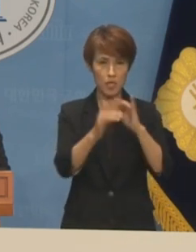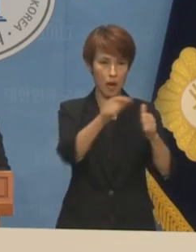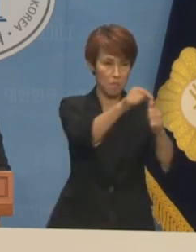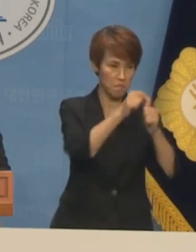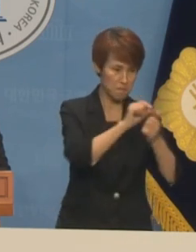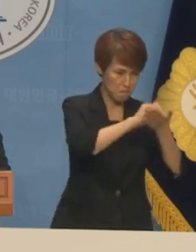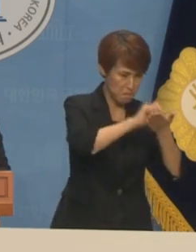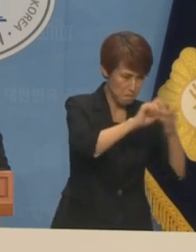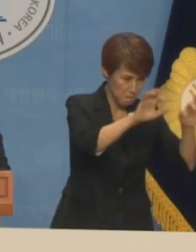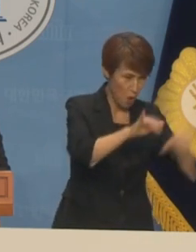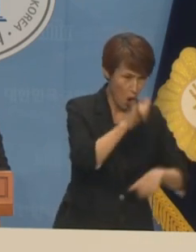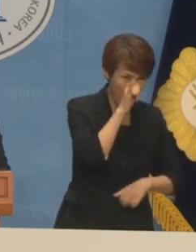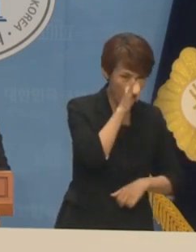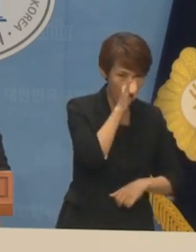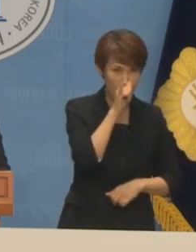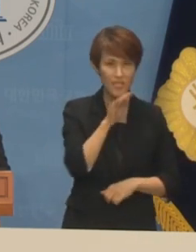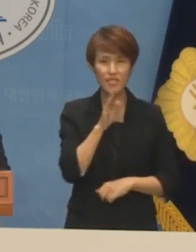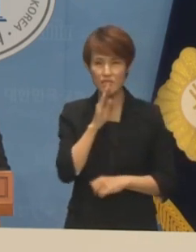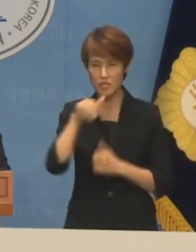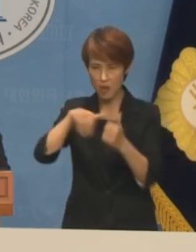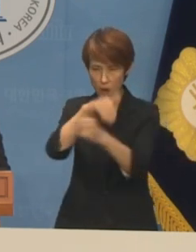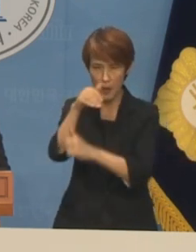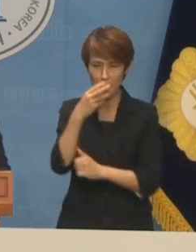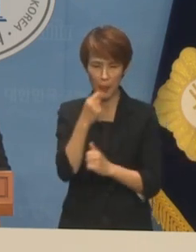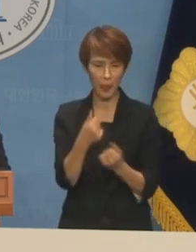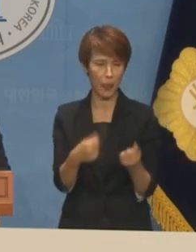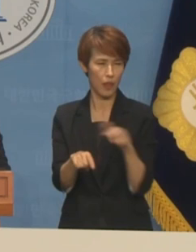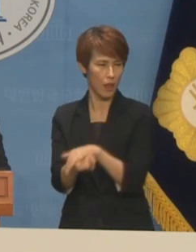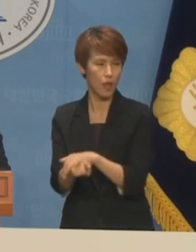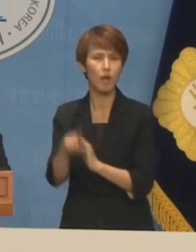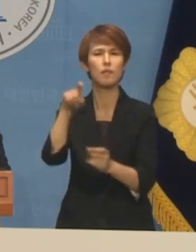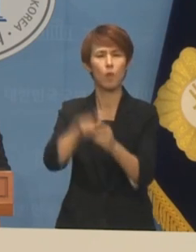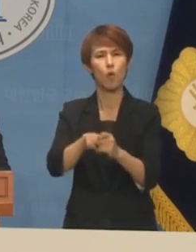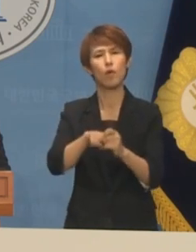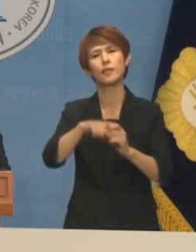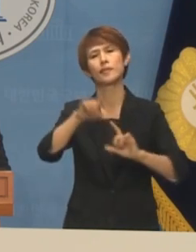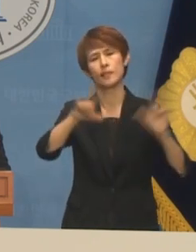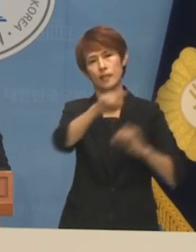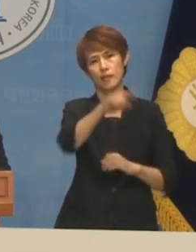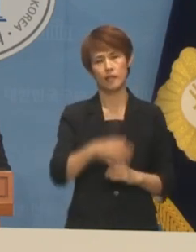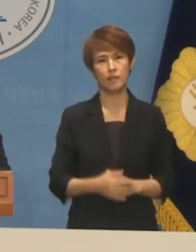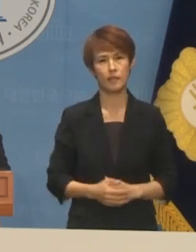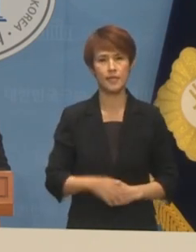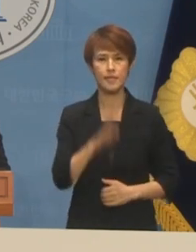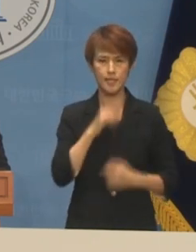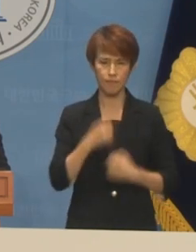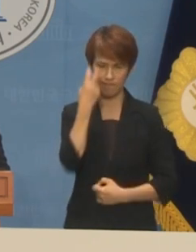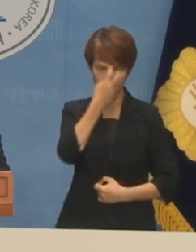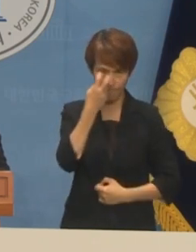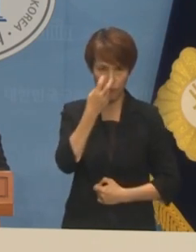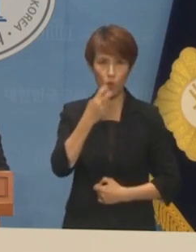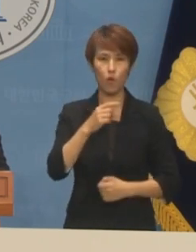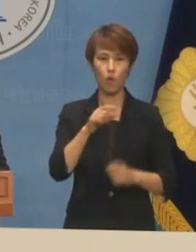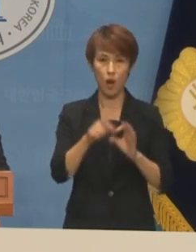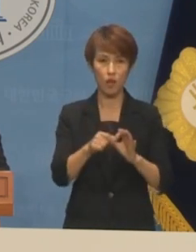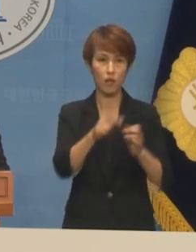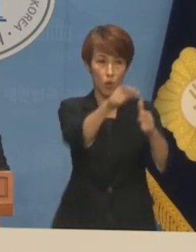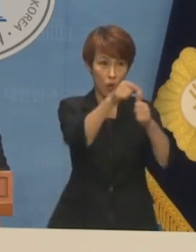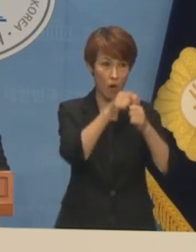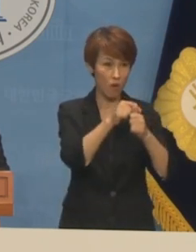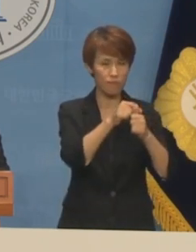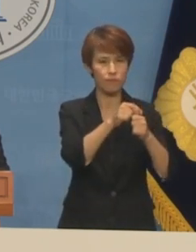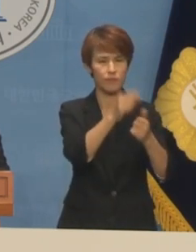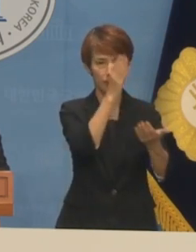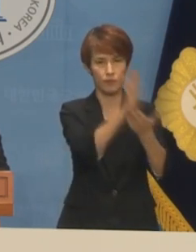진실을 덮기 위한 쇼이다. 당장 진상조사 보고서와 관련된 일체 용역 발주를 철회시켜 주길